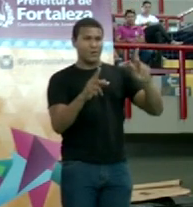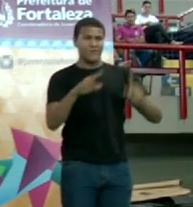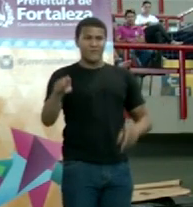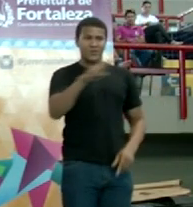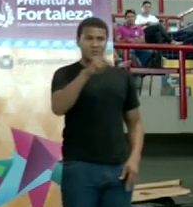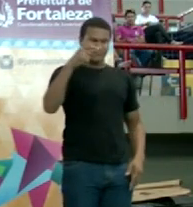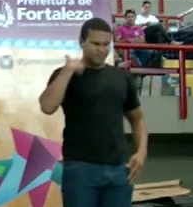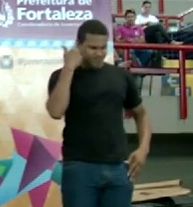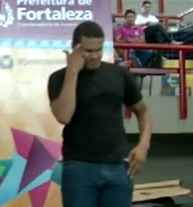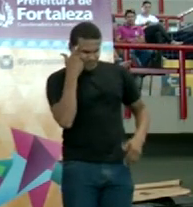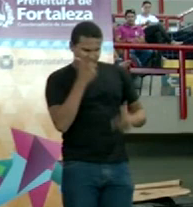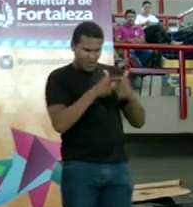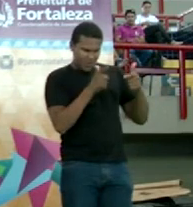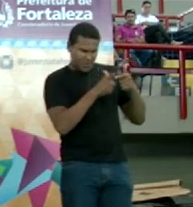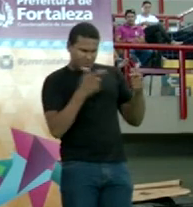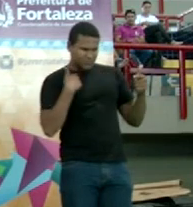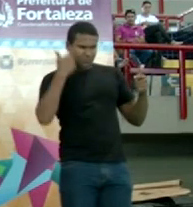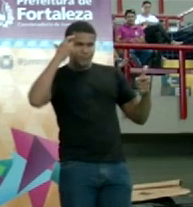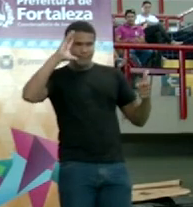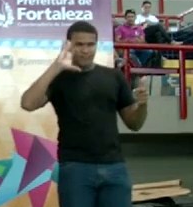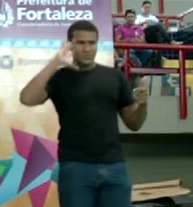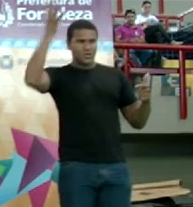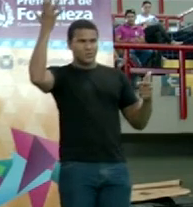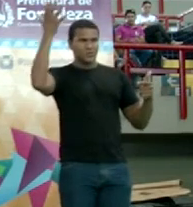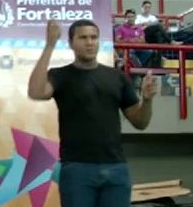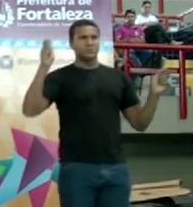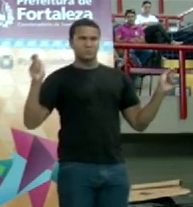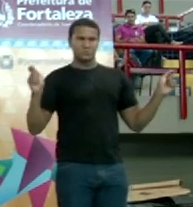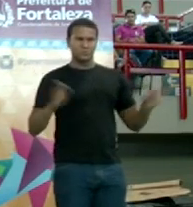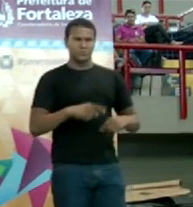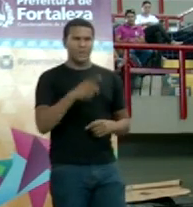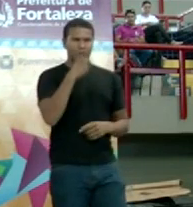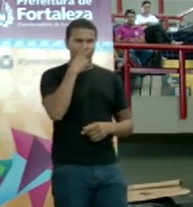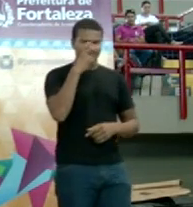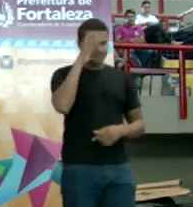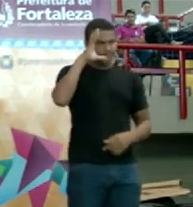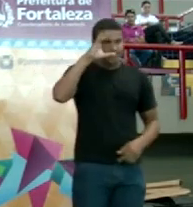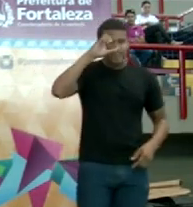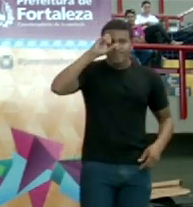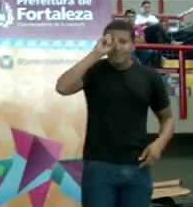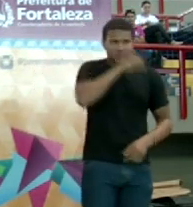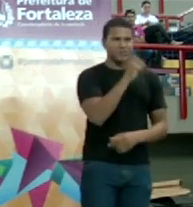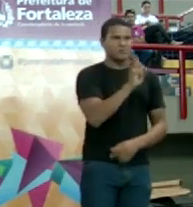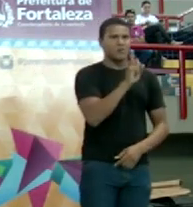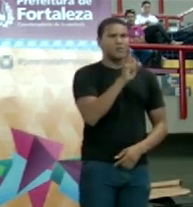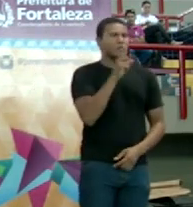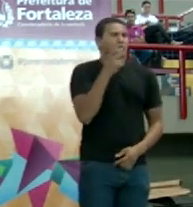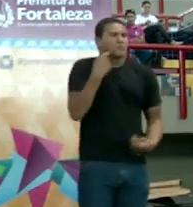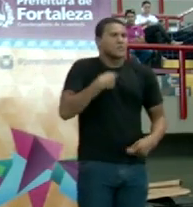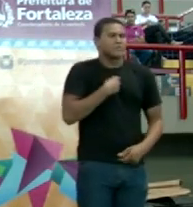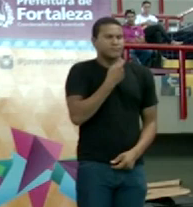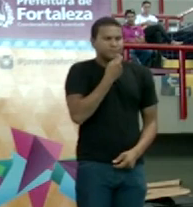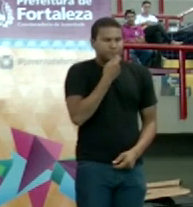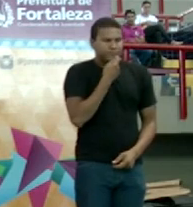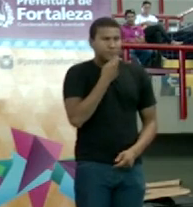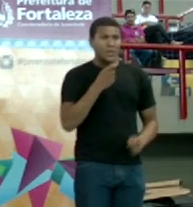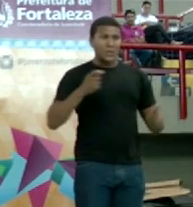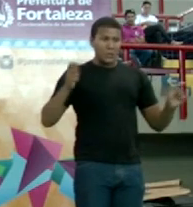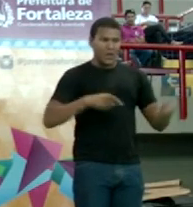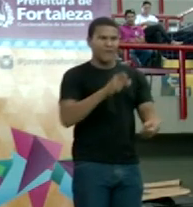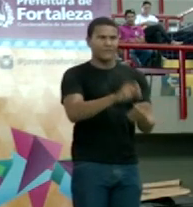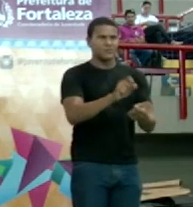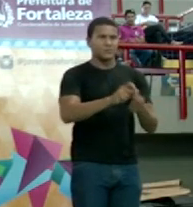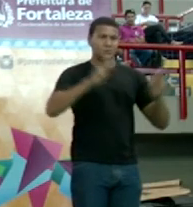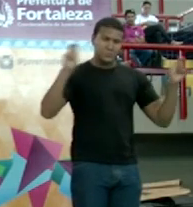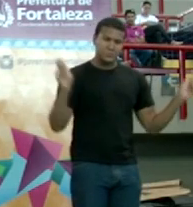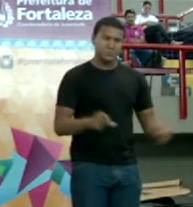problema. Já comentamos que essa solução não pode ser uma coisa mirabolante, tem que ser uma prática execuível, uma coisa